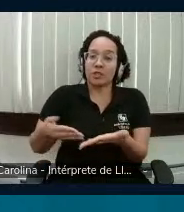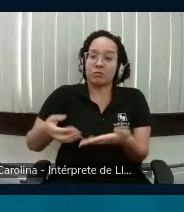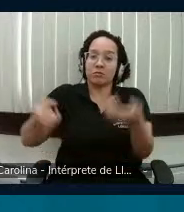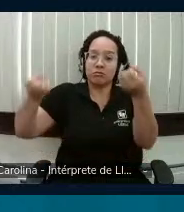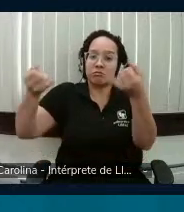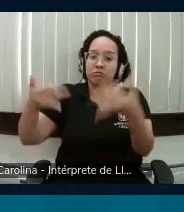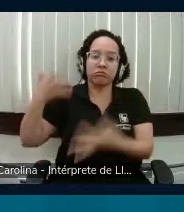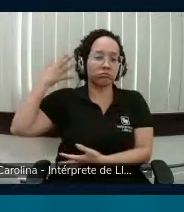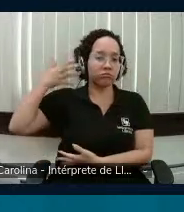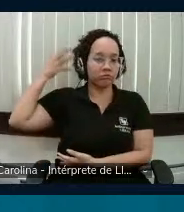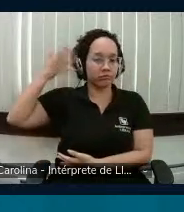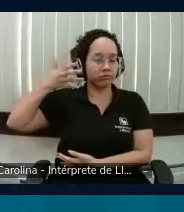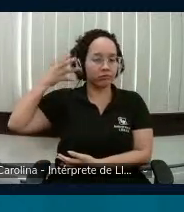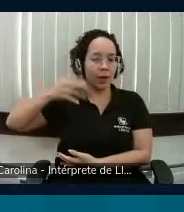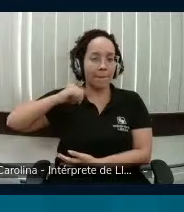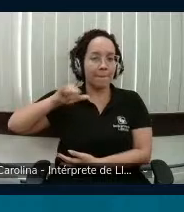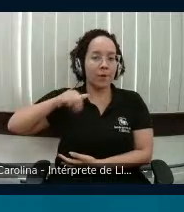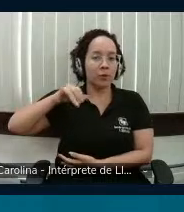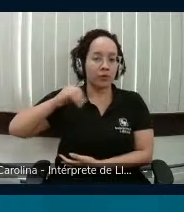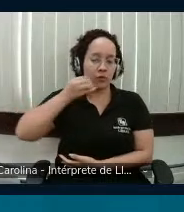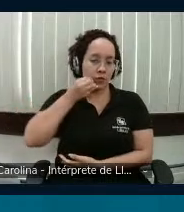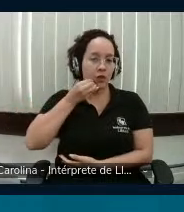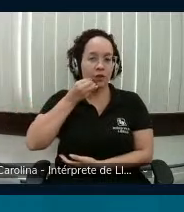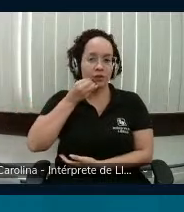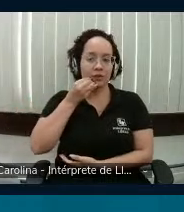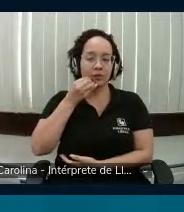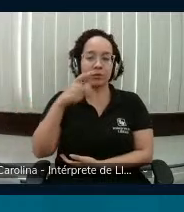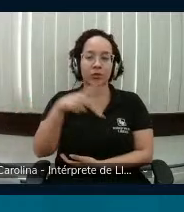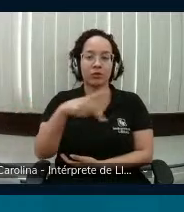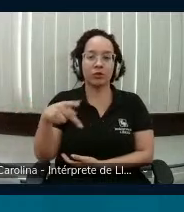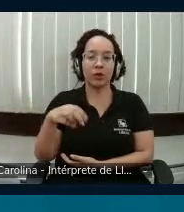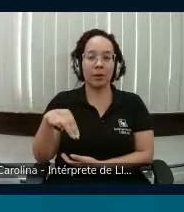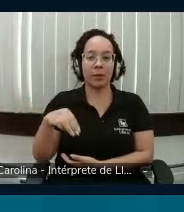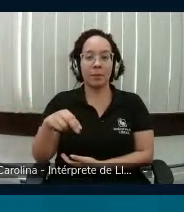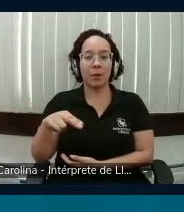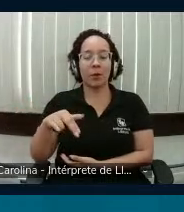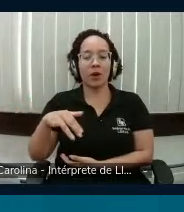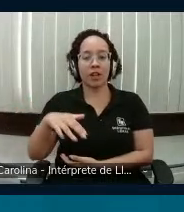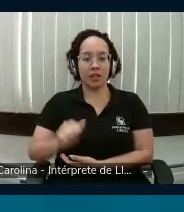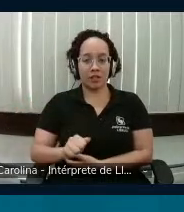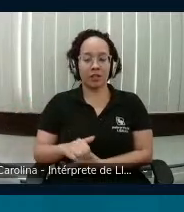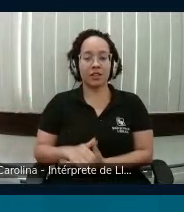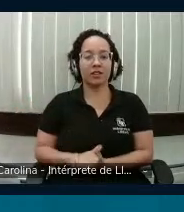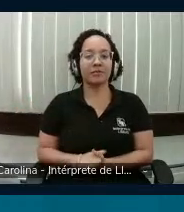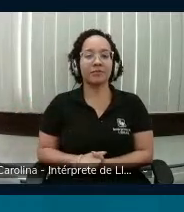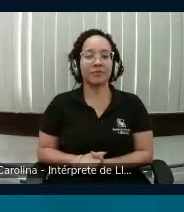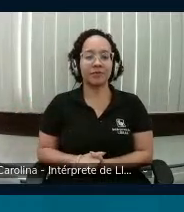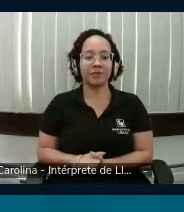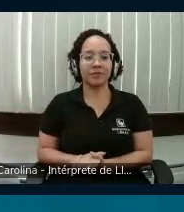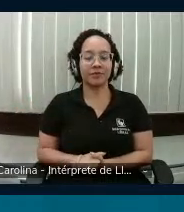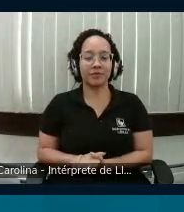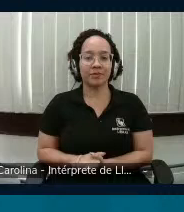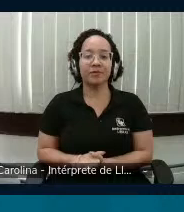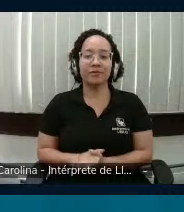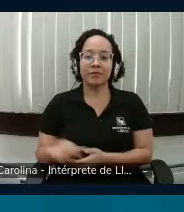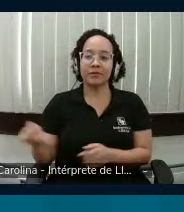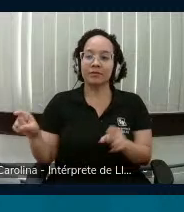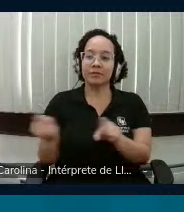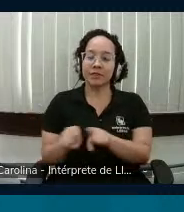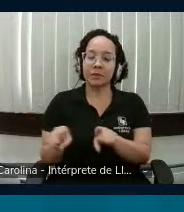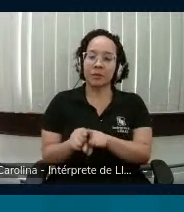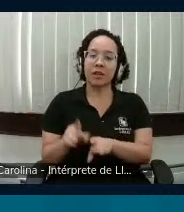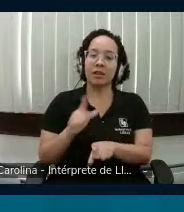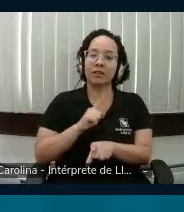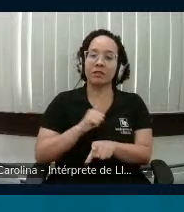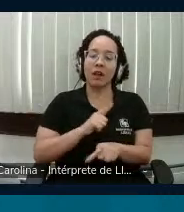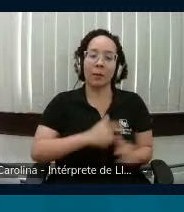estamos aproveitando a oportunidade de estudar com a professora Mônica Ribeiro. E depois a gente vai ter dois bloquinhos de